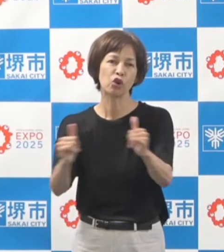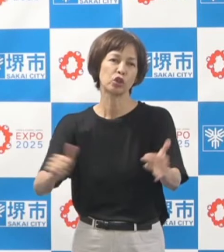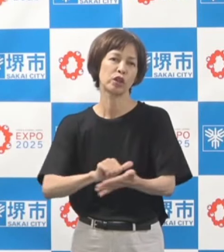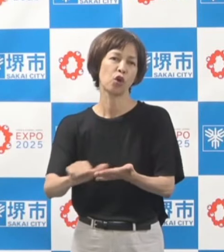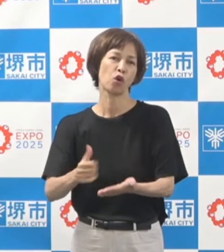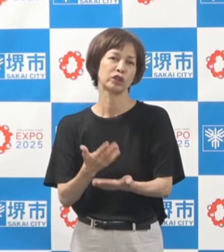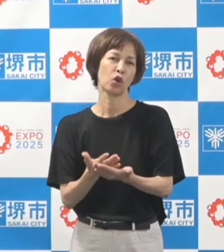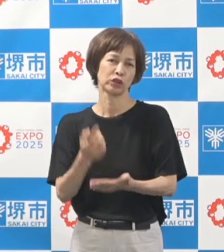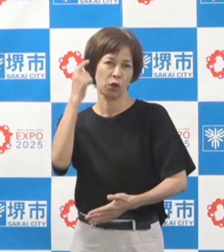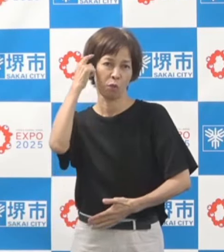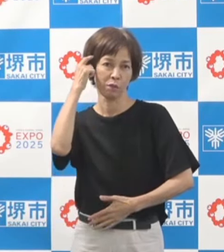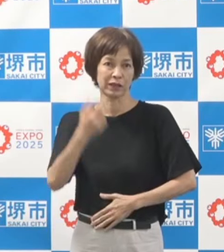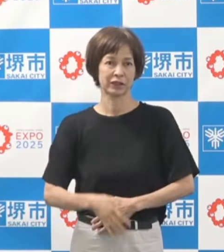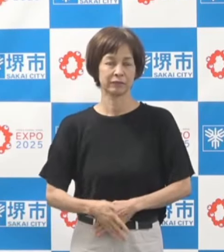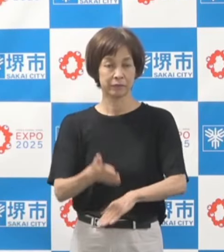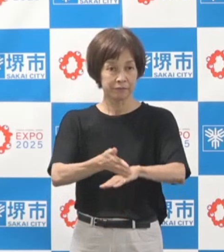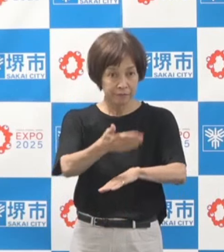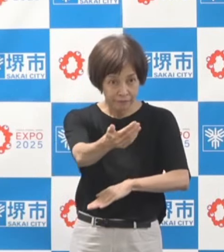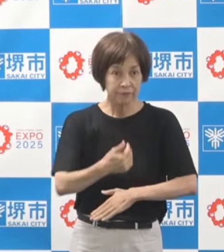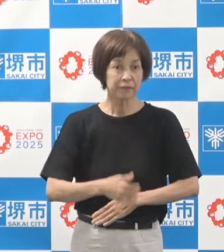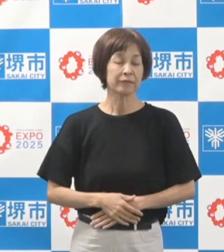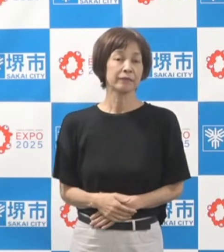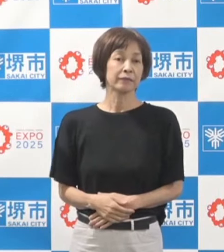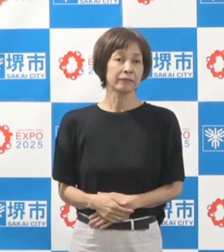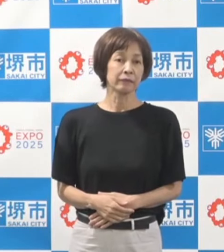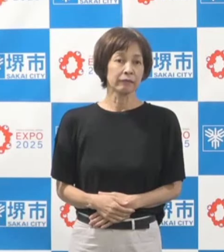。 ありがとうございます。そうするとその、